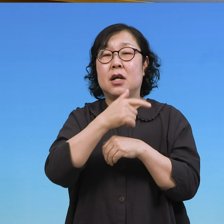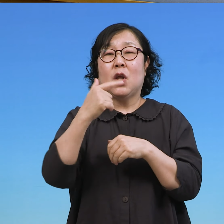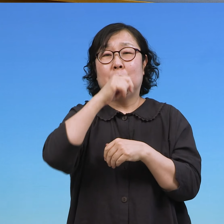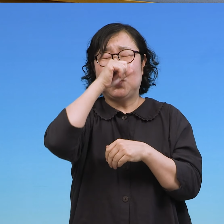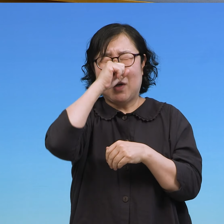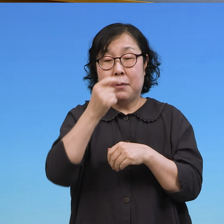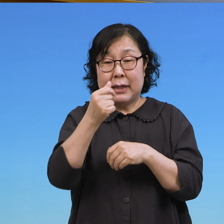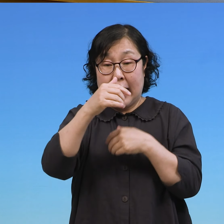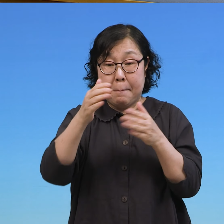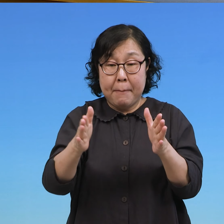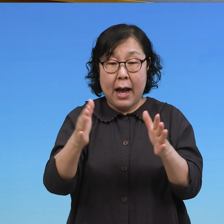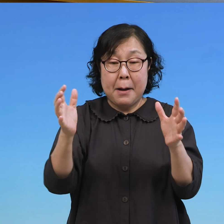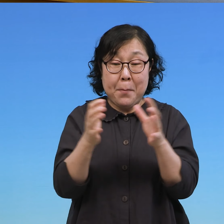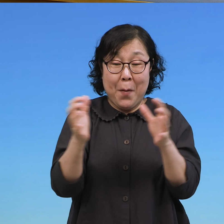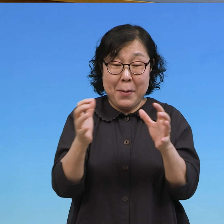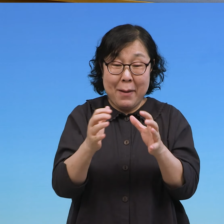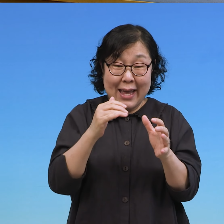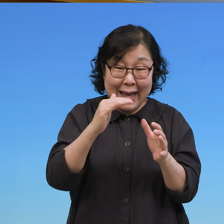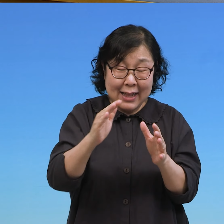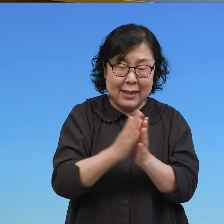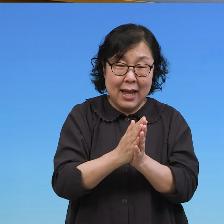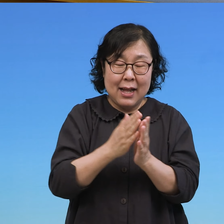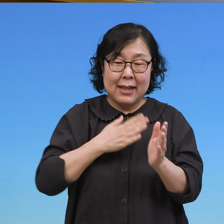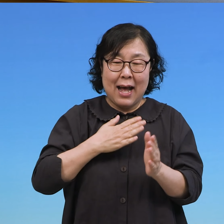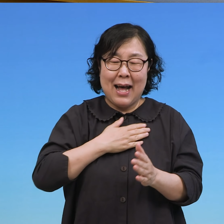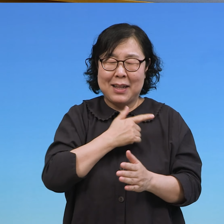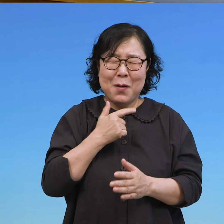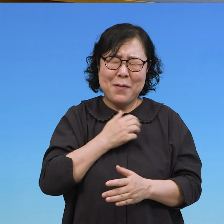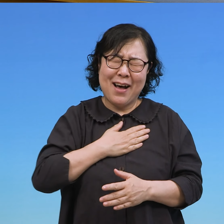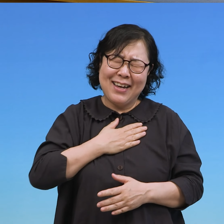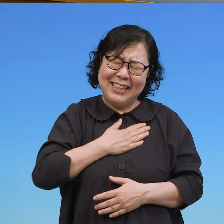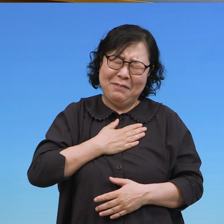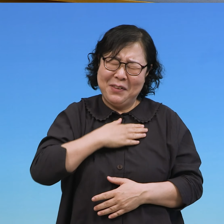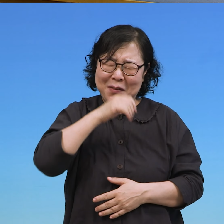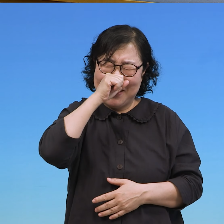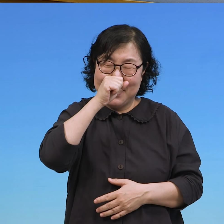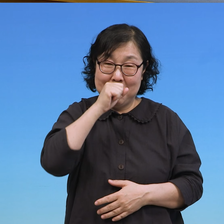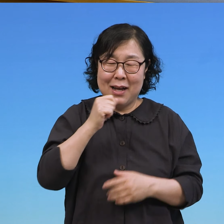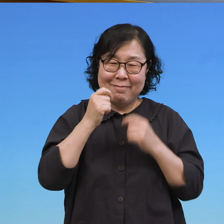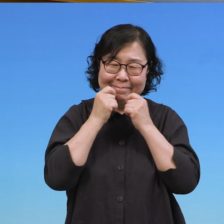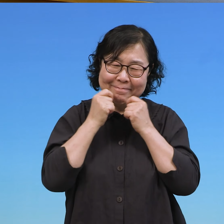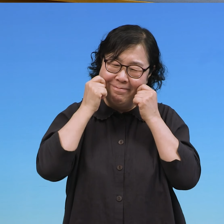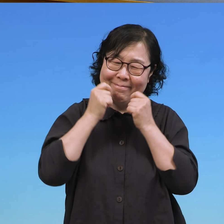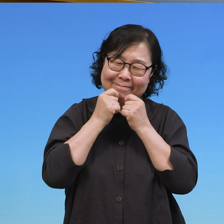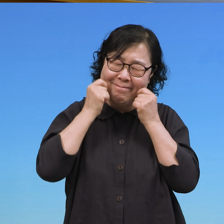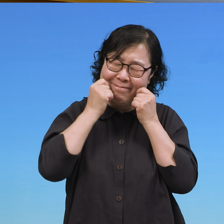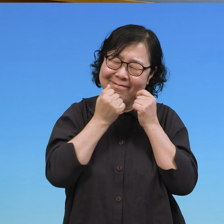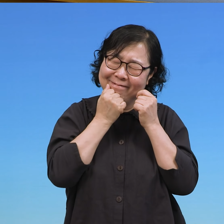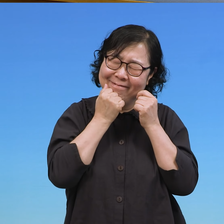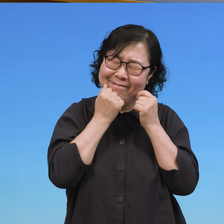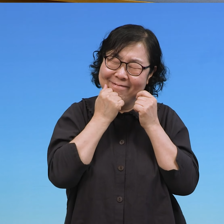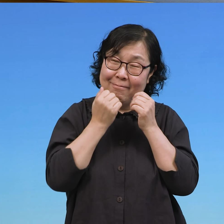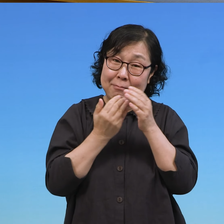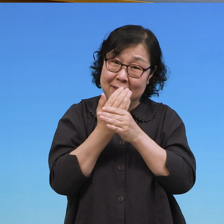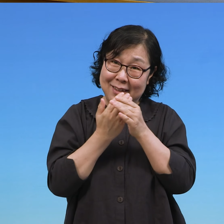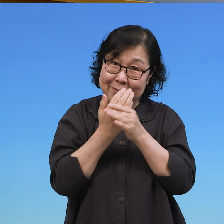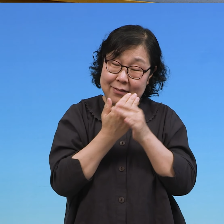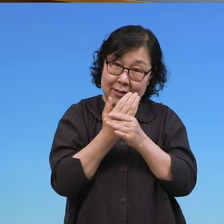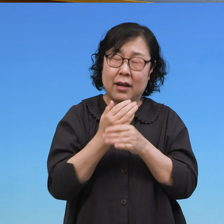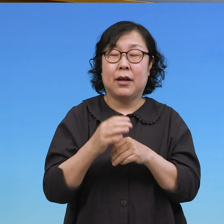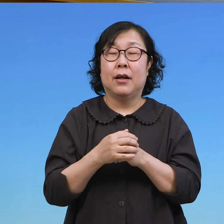좋아가지고 다락방 같은 모임에 가 있는데 이제 혼자 웃으면 안 되는데 자꾸 이 입이 막 찢어지는 거예요. 미소가 자꾸 나는 겁니다.